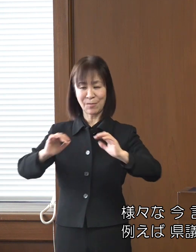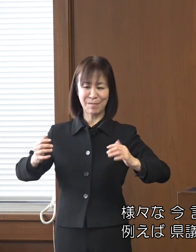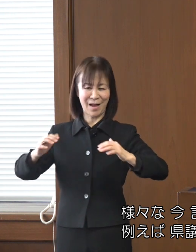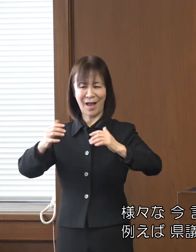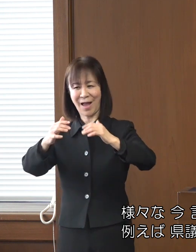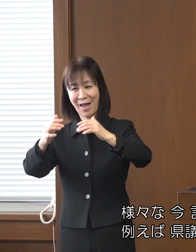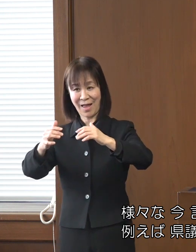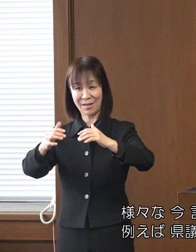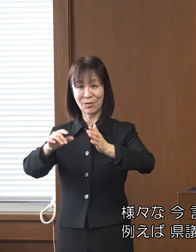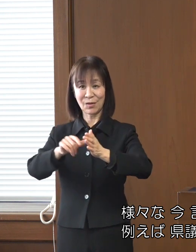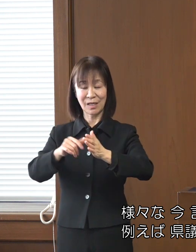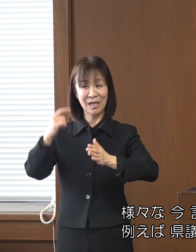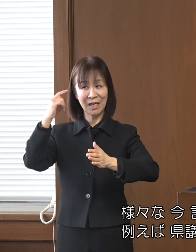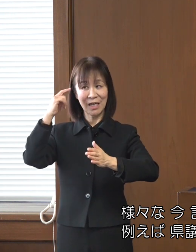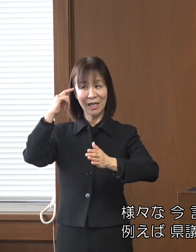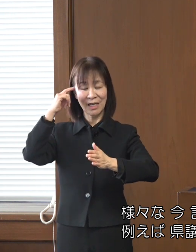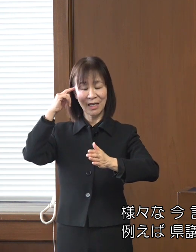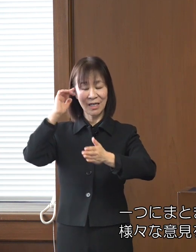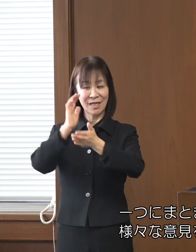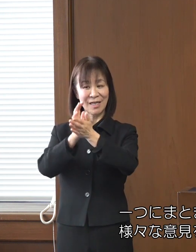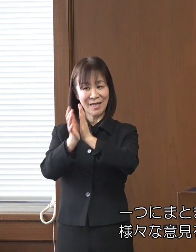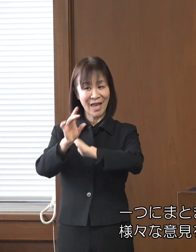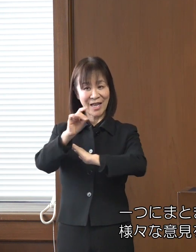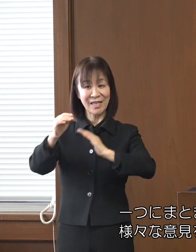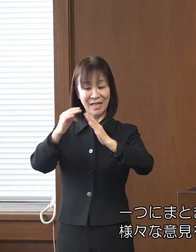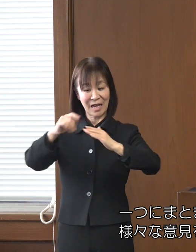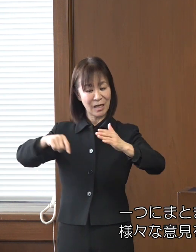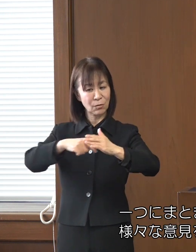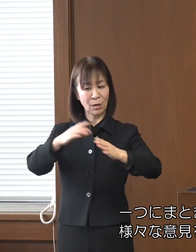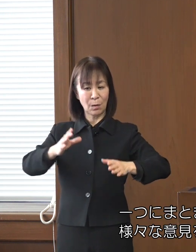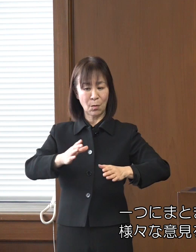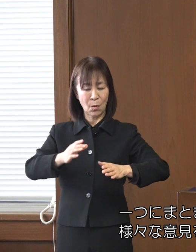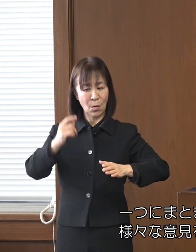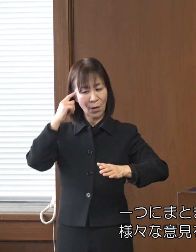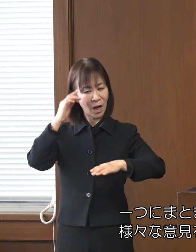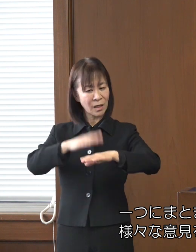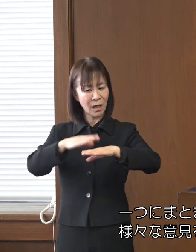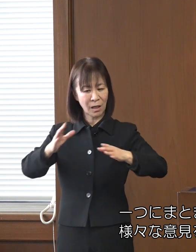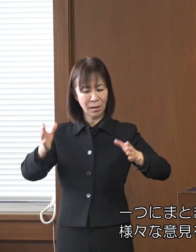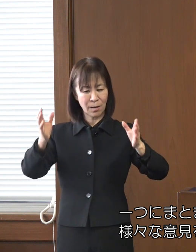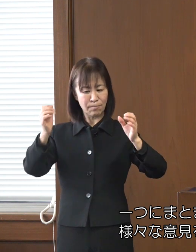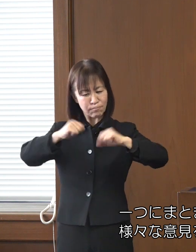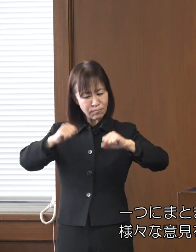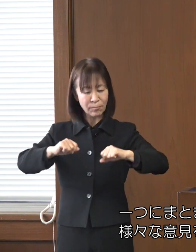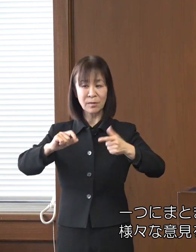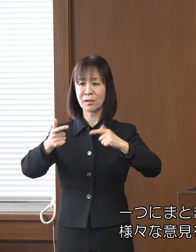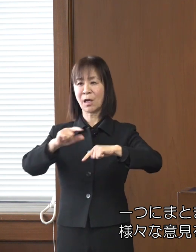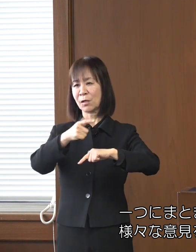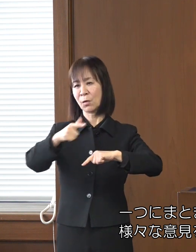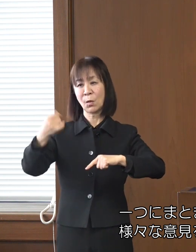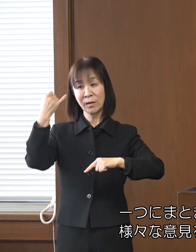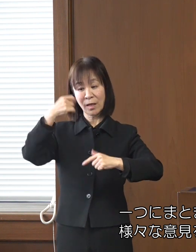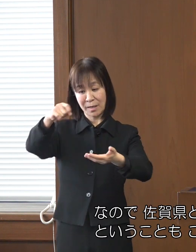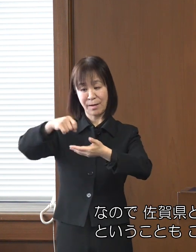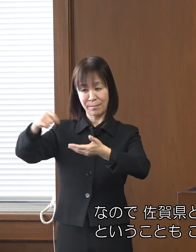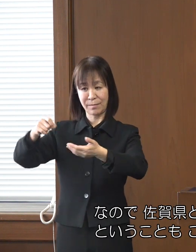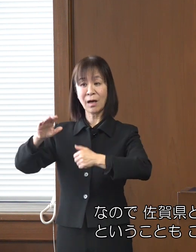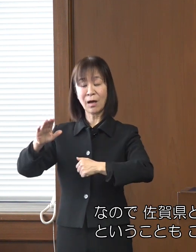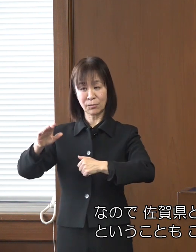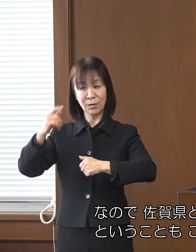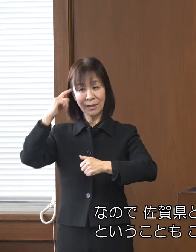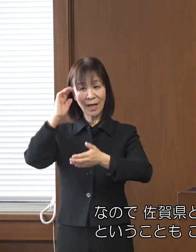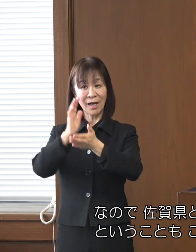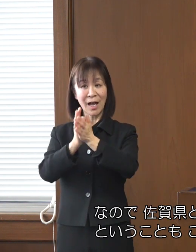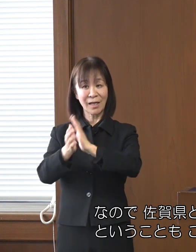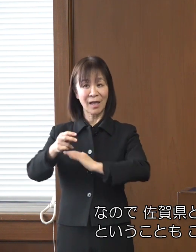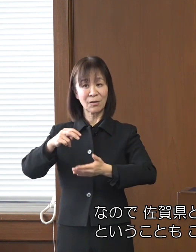例えば県議会の中でもですね、一つにまとまってるわけではなくて、さまざまな意見を受け止まってるわけです。なので、佐賀